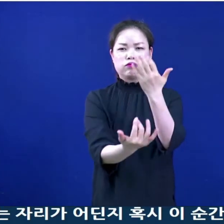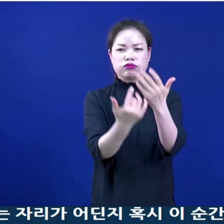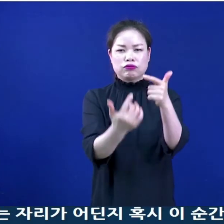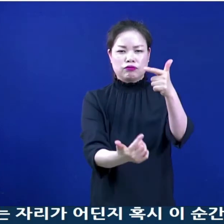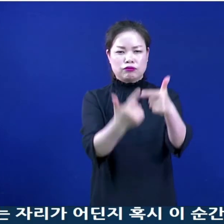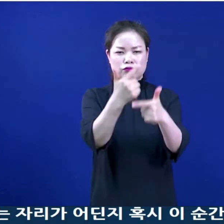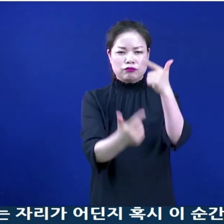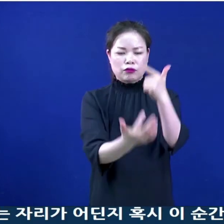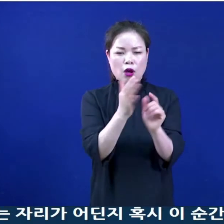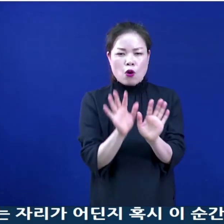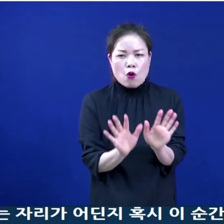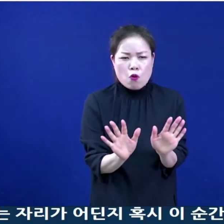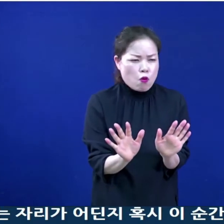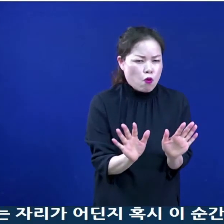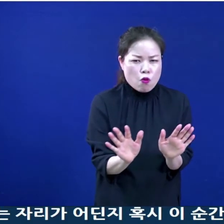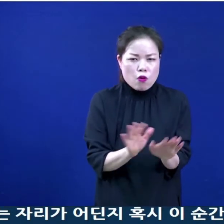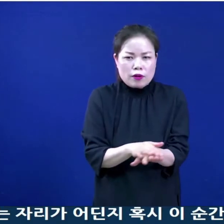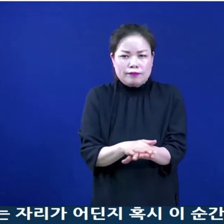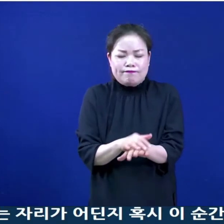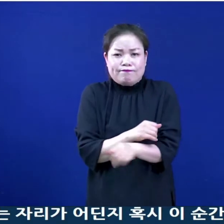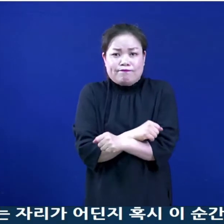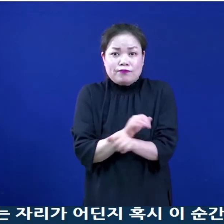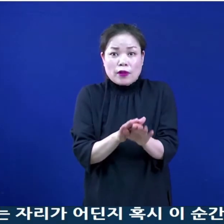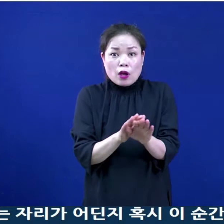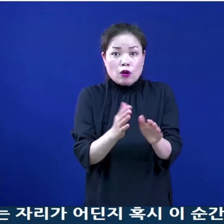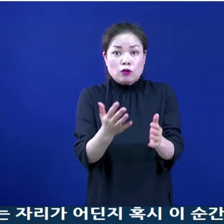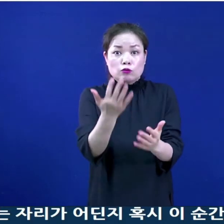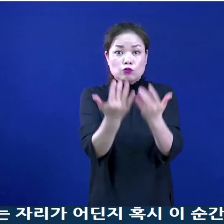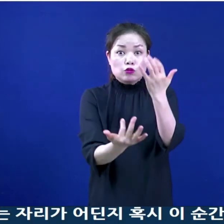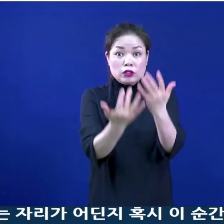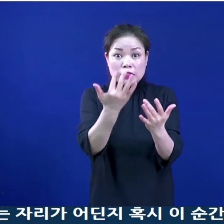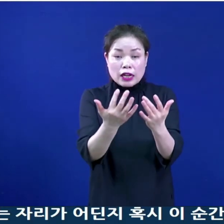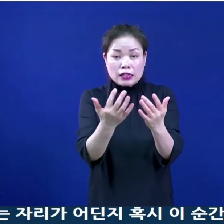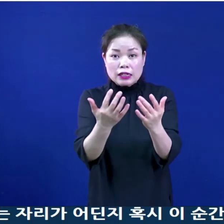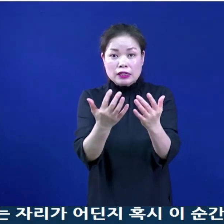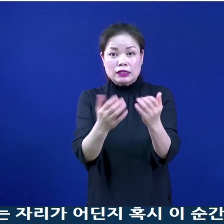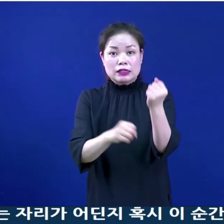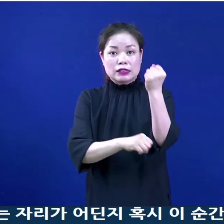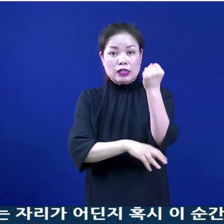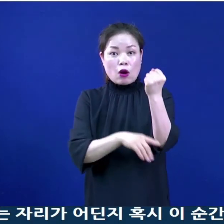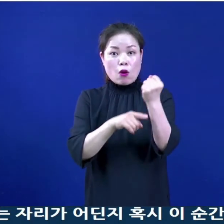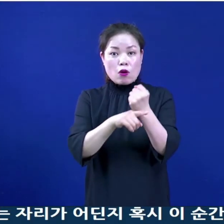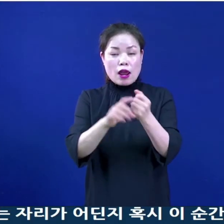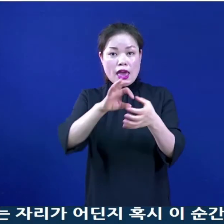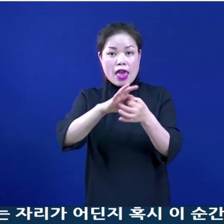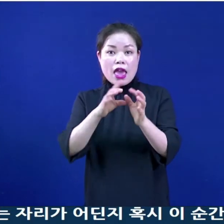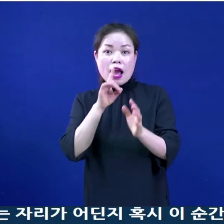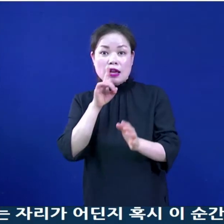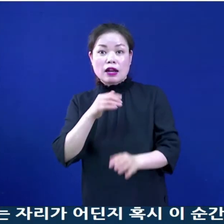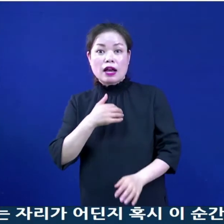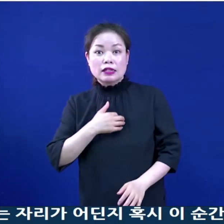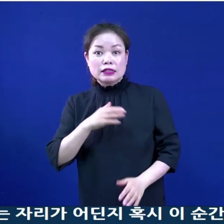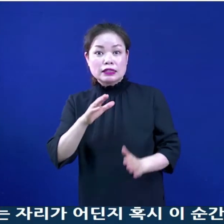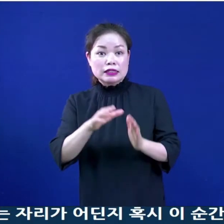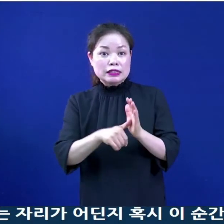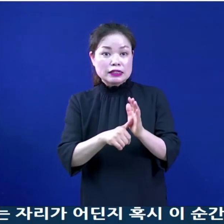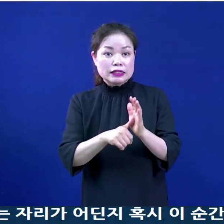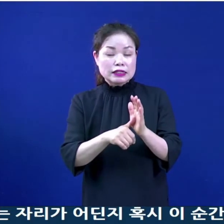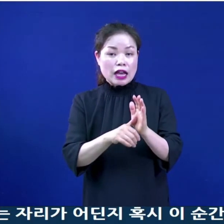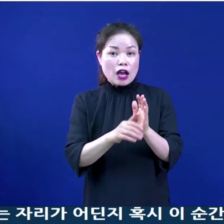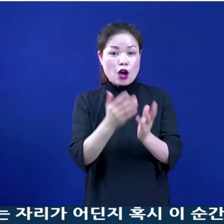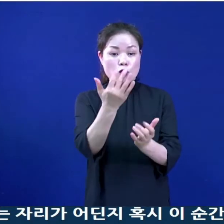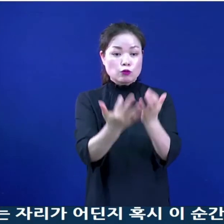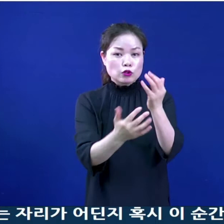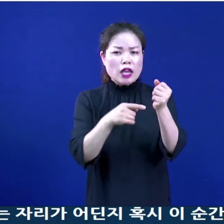쬐어요. 근데 그 불이라는 말은 원래 헬라어를 조금만 하는 사람도 이때 불이 헬라어로